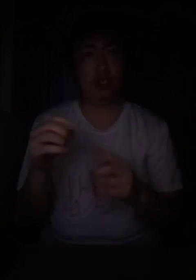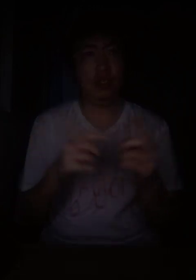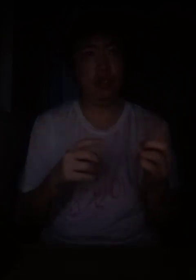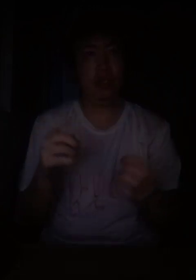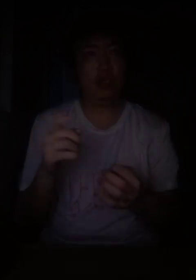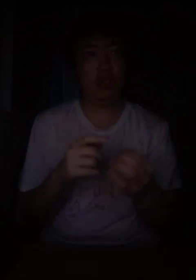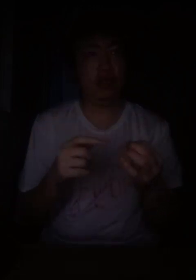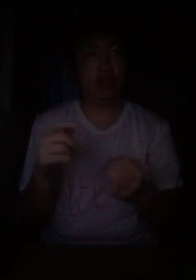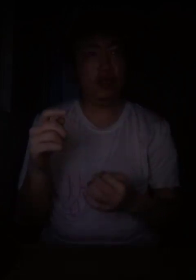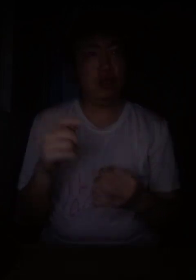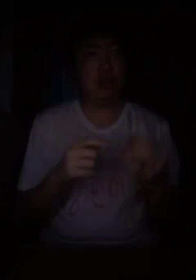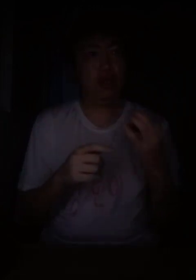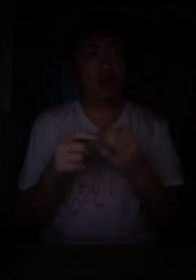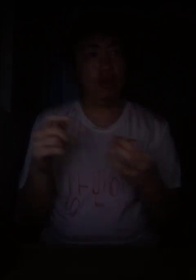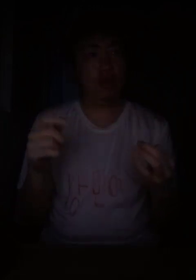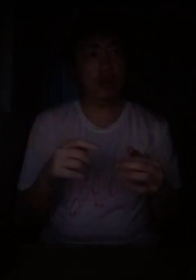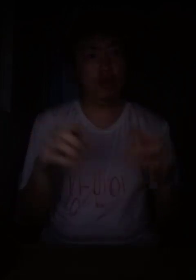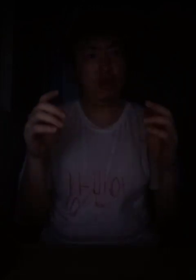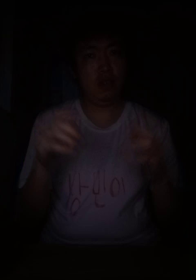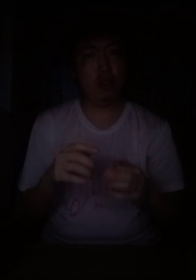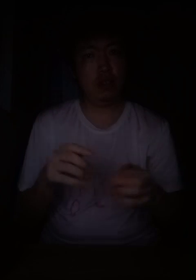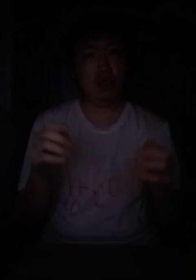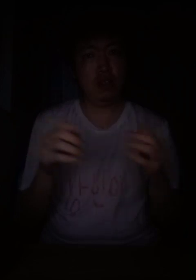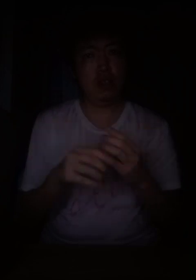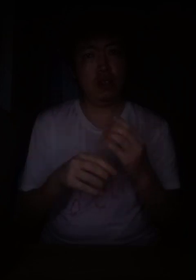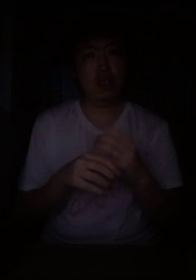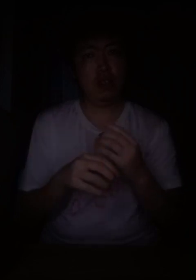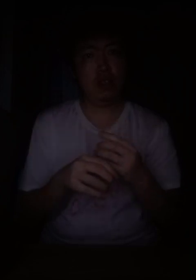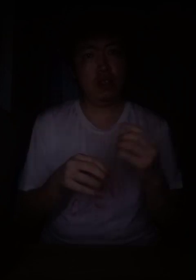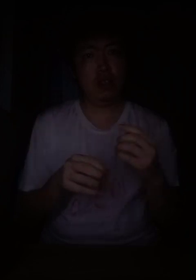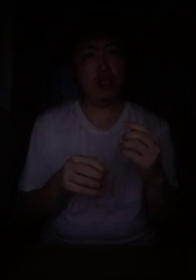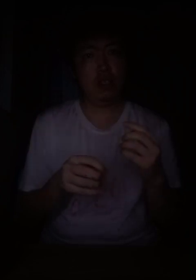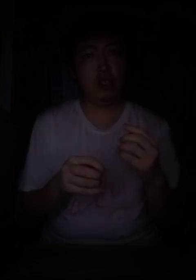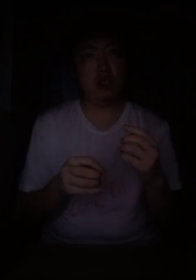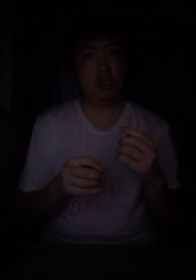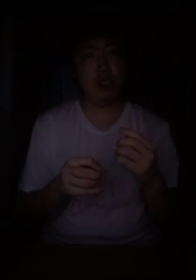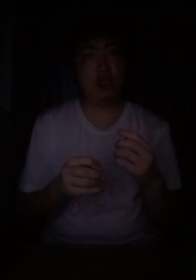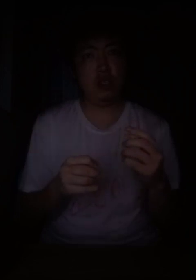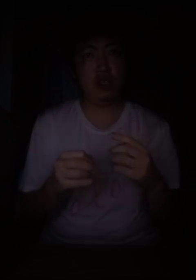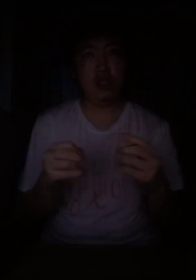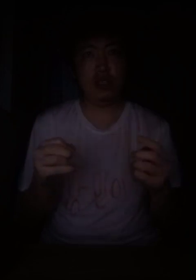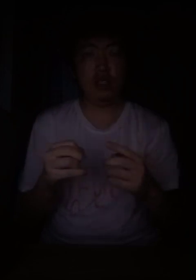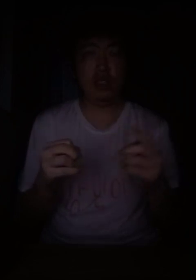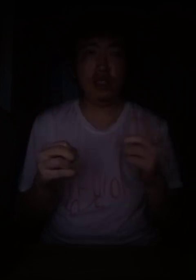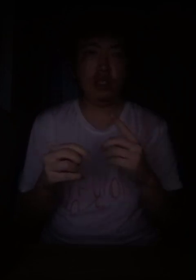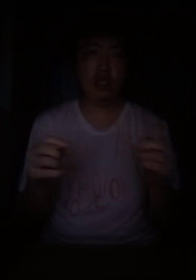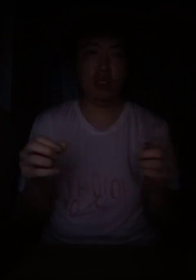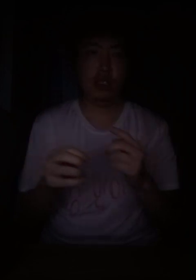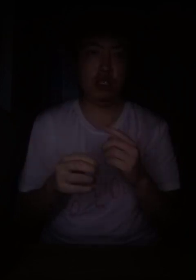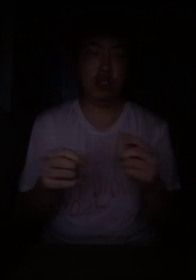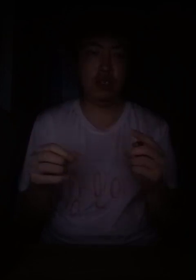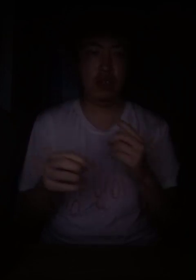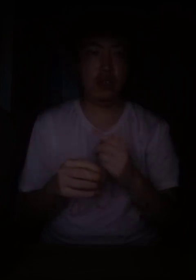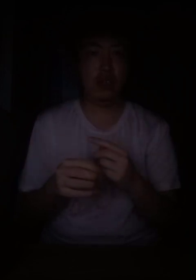구조가 관건입니다. 승강기에 갇혔을 때는 우선 승강기 고유 번호를 확인해야 합니다. 이렇게 보시면